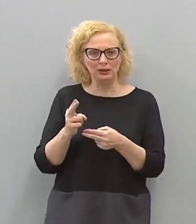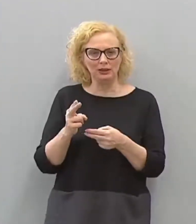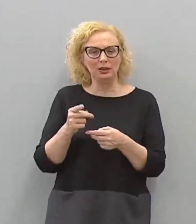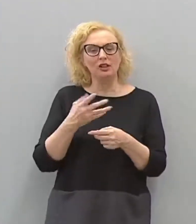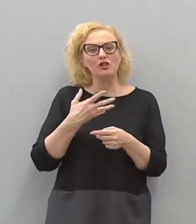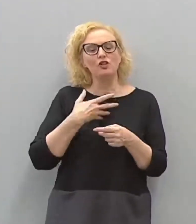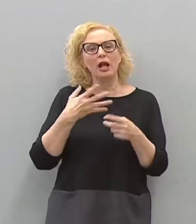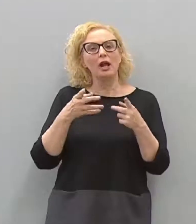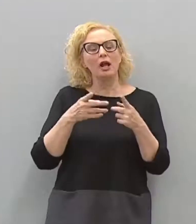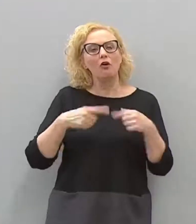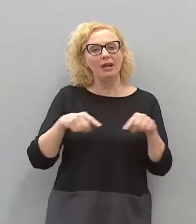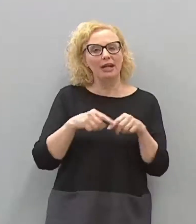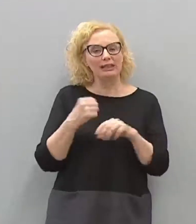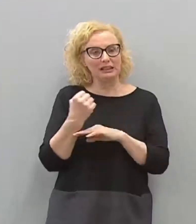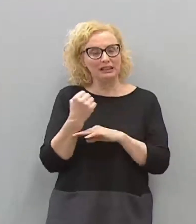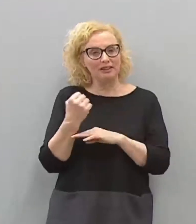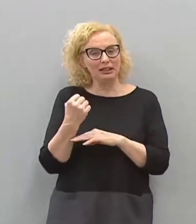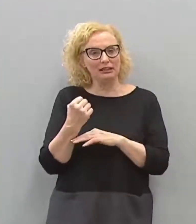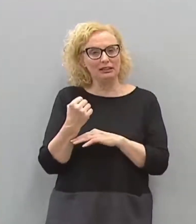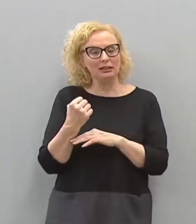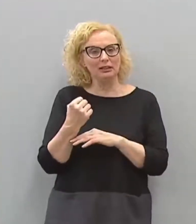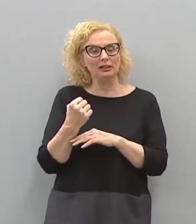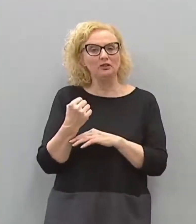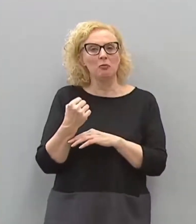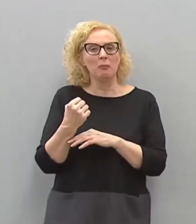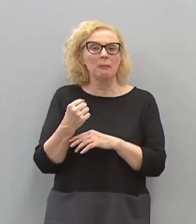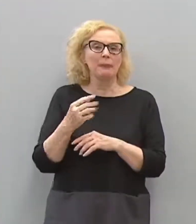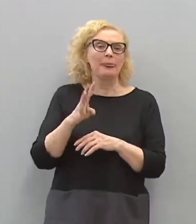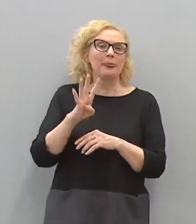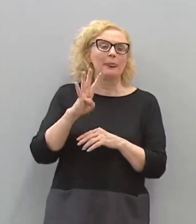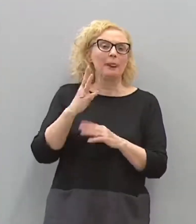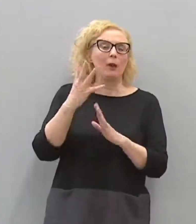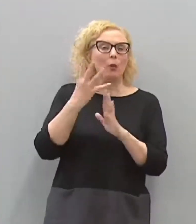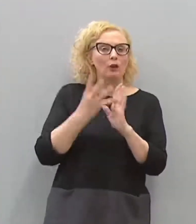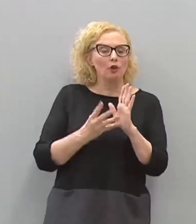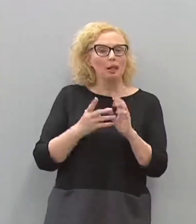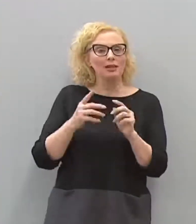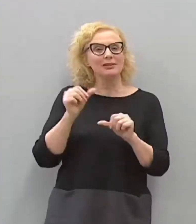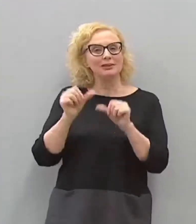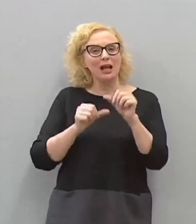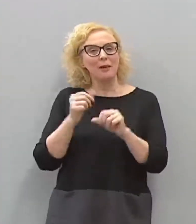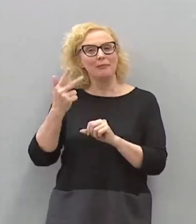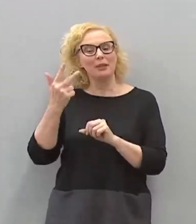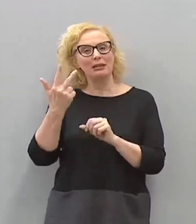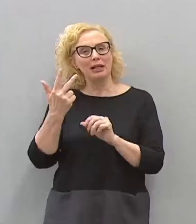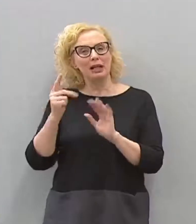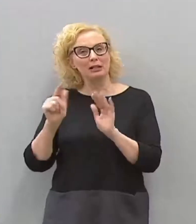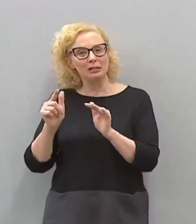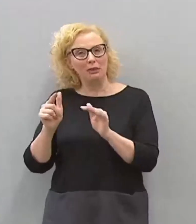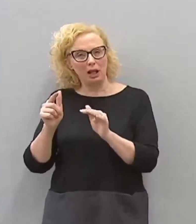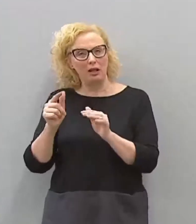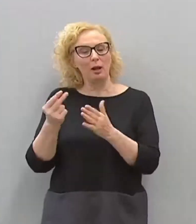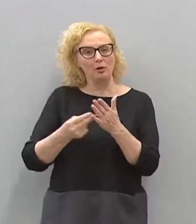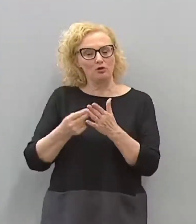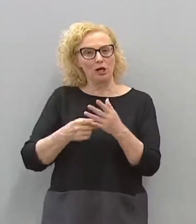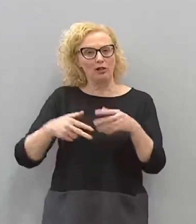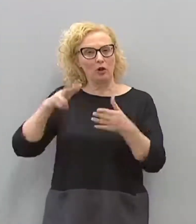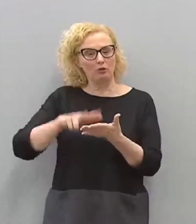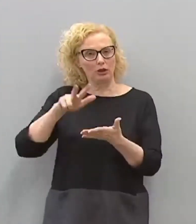che qui stiamo passando dai quattro mesi ai tre settimane per autorizzare i progetti quindi tutta